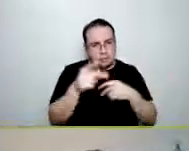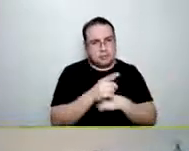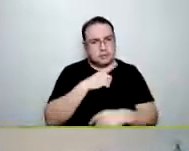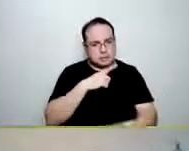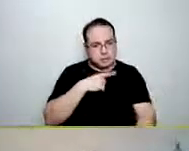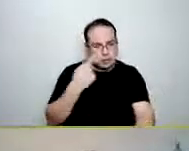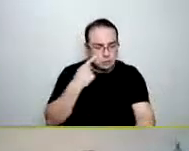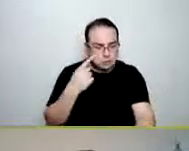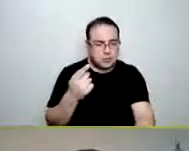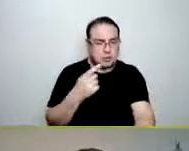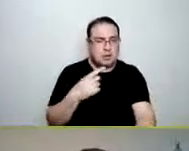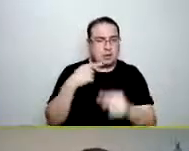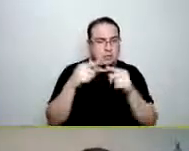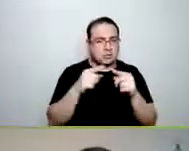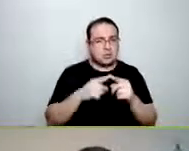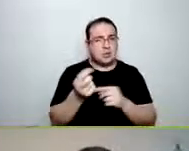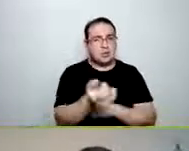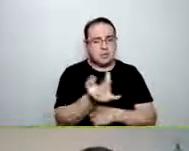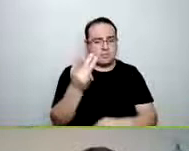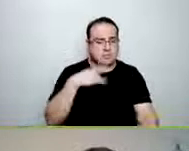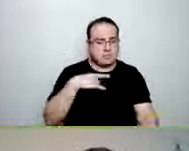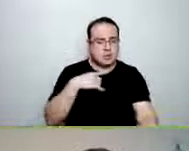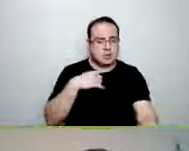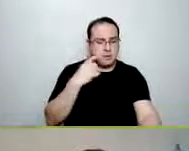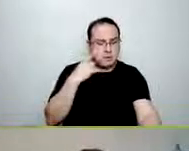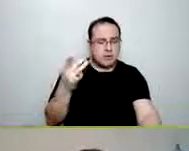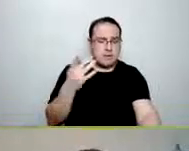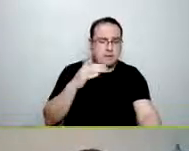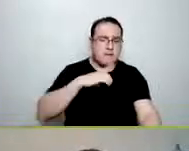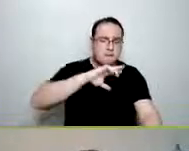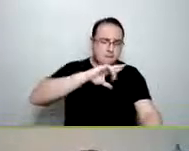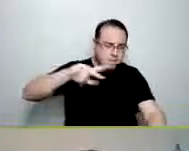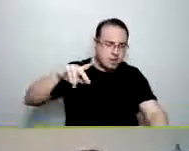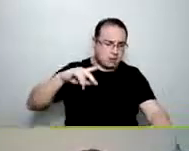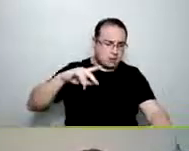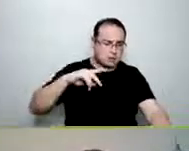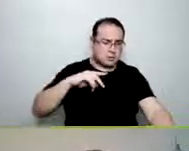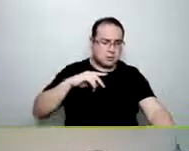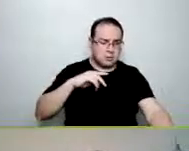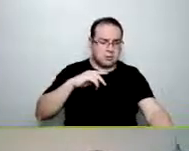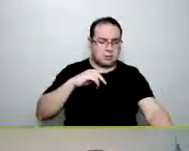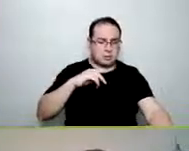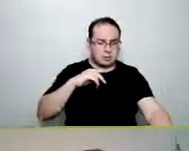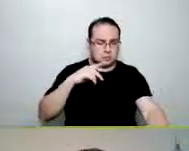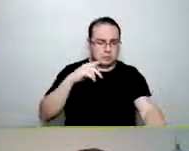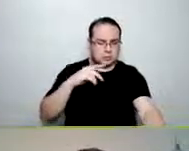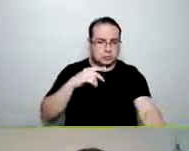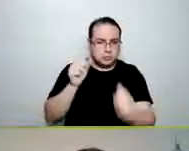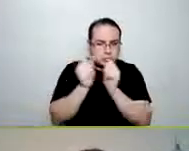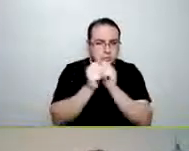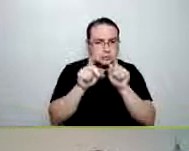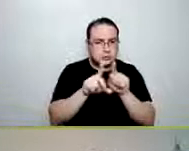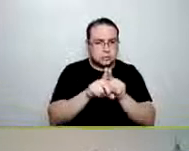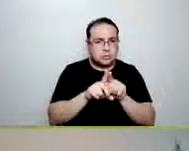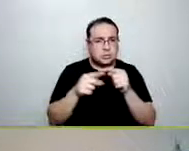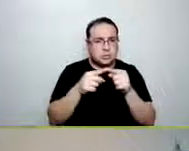uma autobiografia, e tem vários arquivos de mídia e de anotação aqui associados a essa